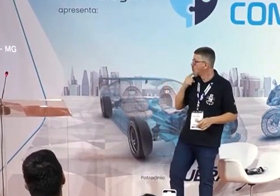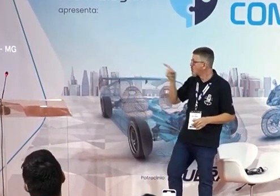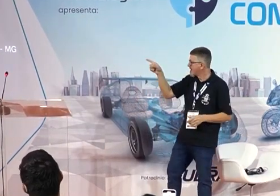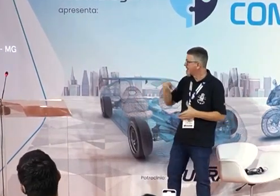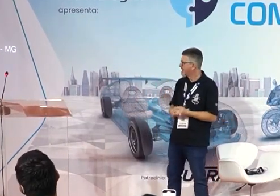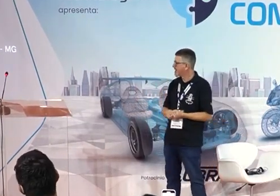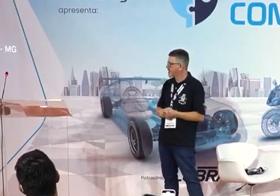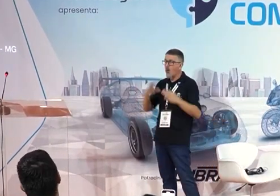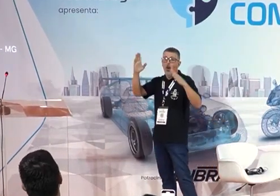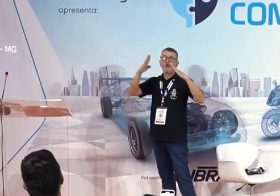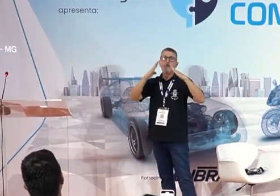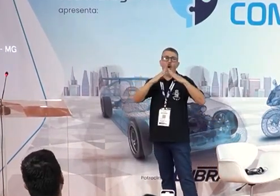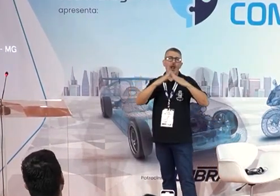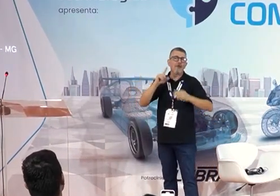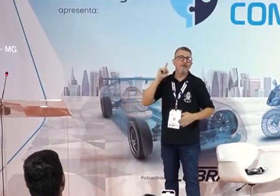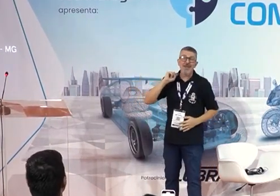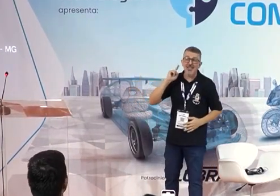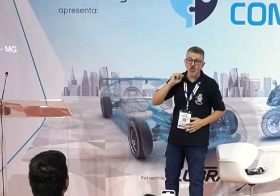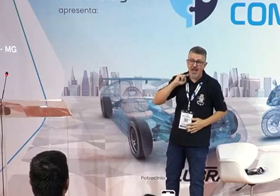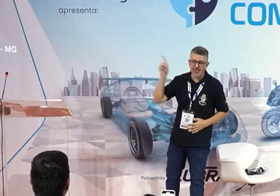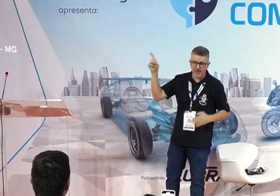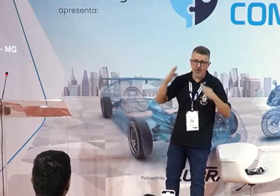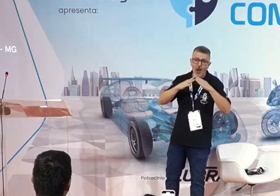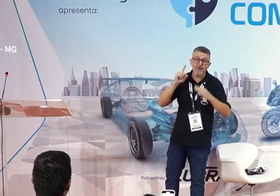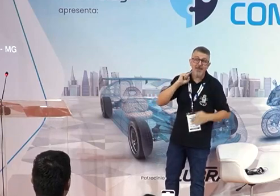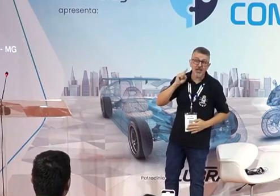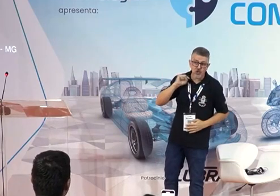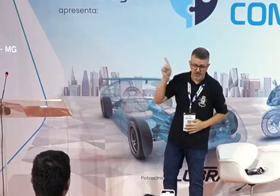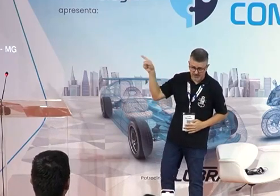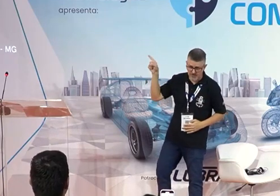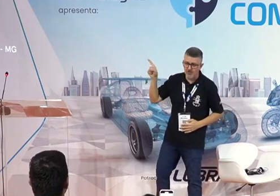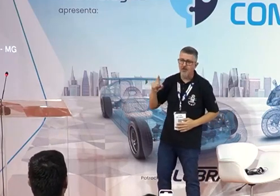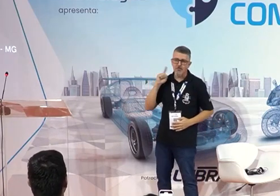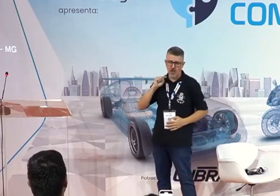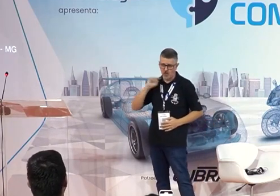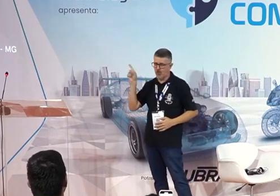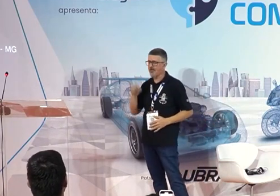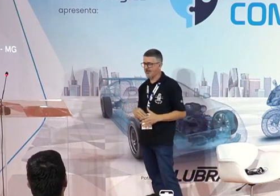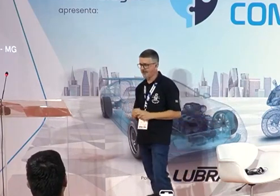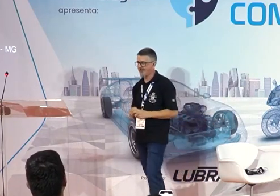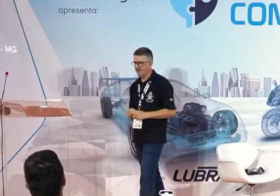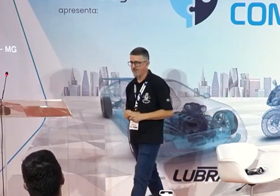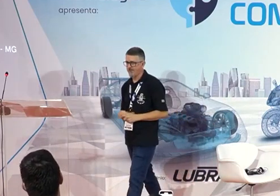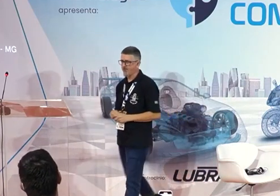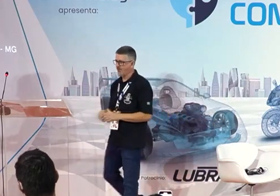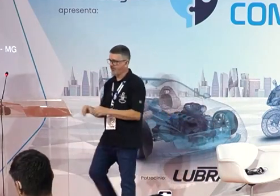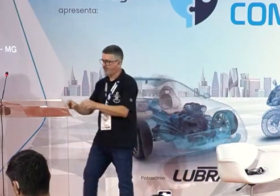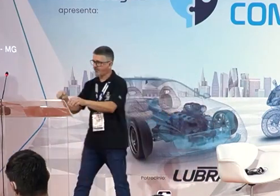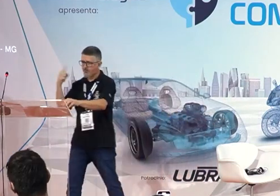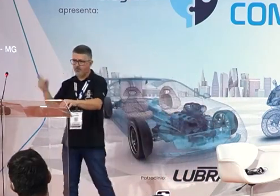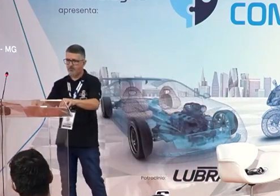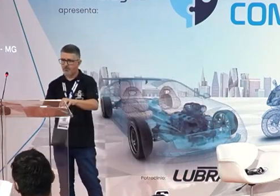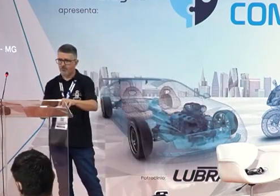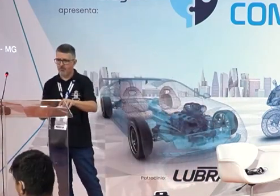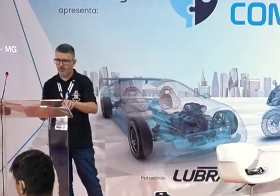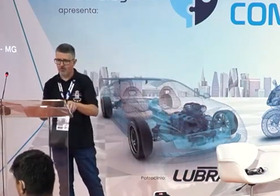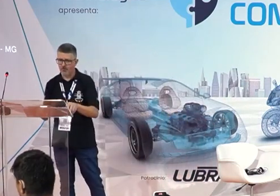anos de idade, trabalhando com o mecânico, ele mora em Minas Gerais. E agora é o vídeo,